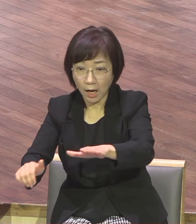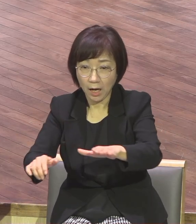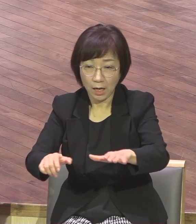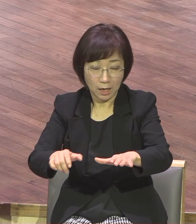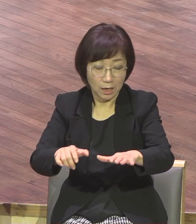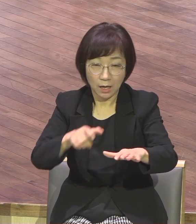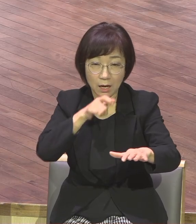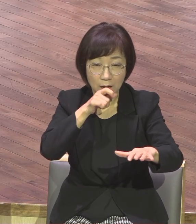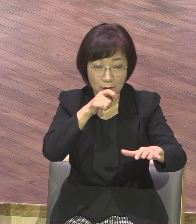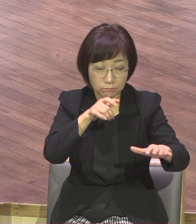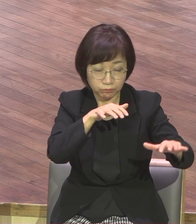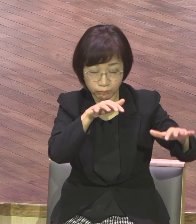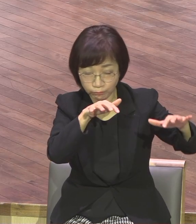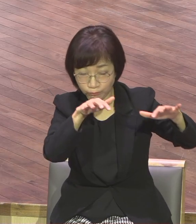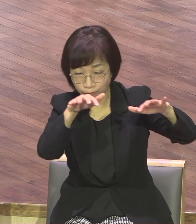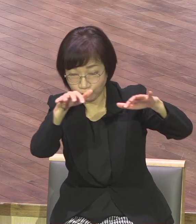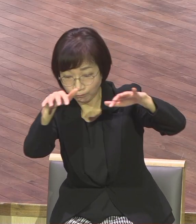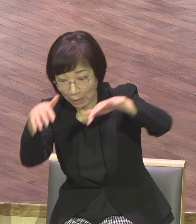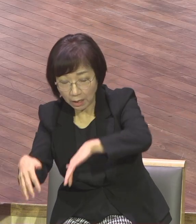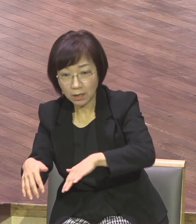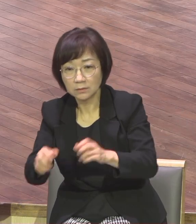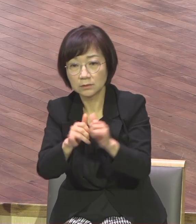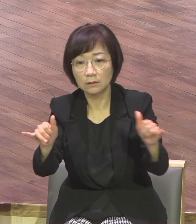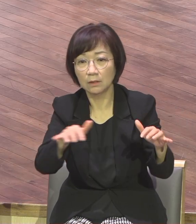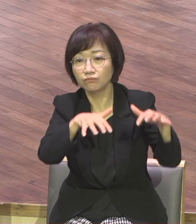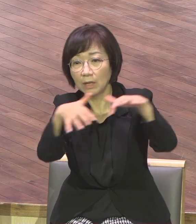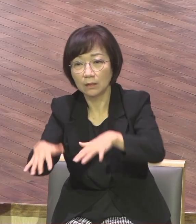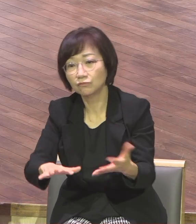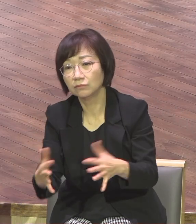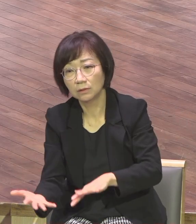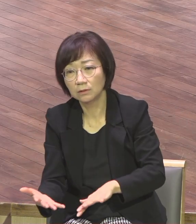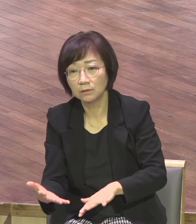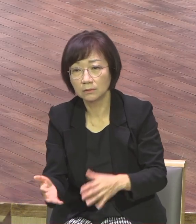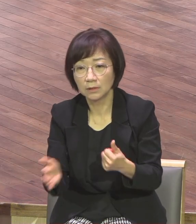폭포가 있어. 떨어지면 다 죽어. 생명줄 던져 끊어내라.